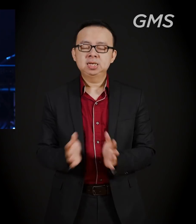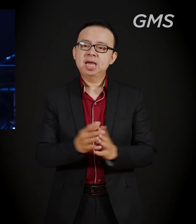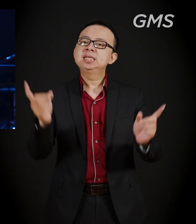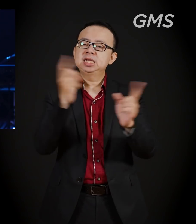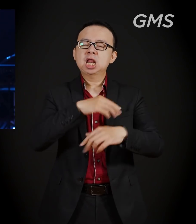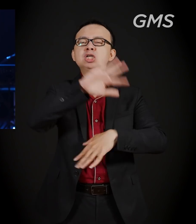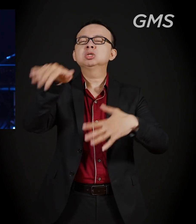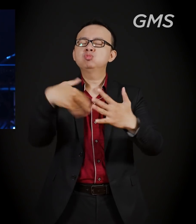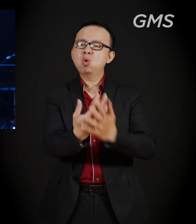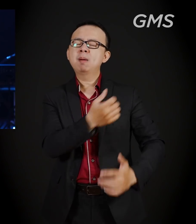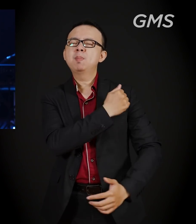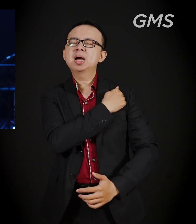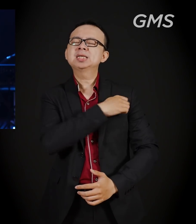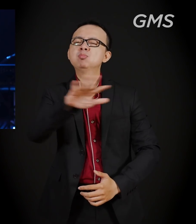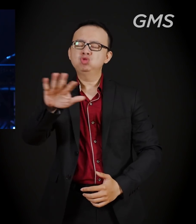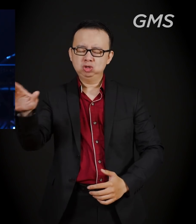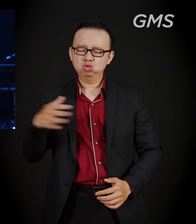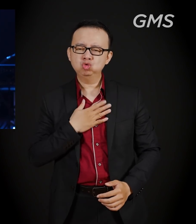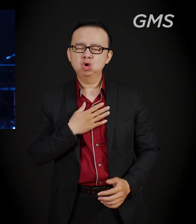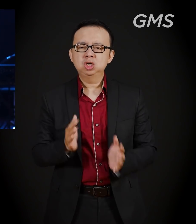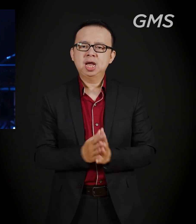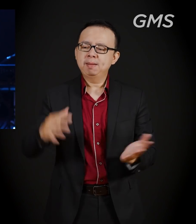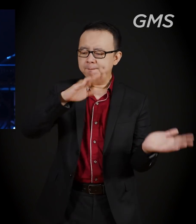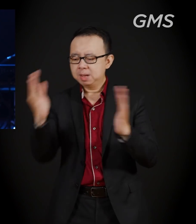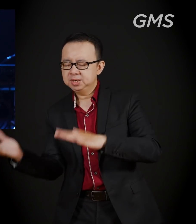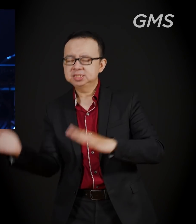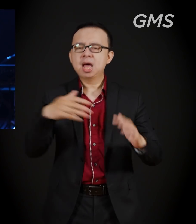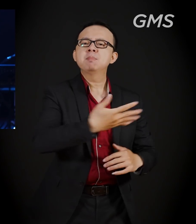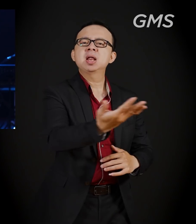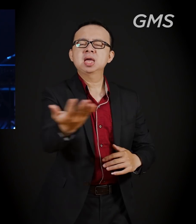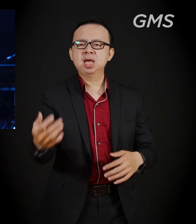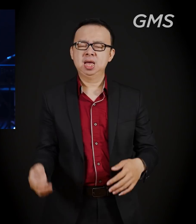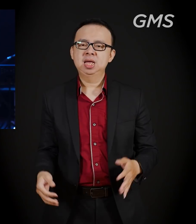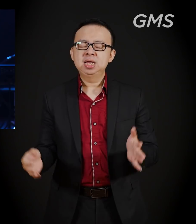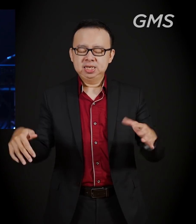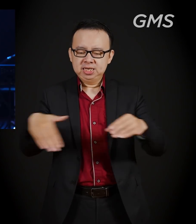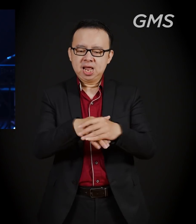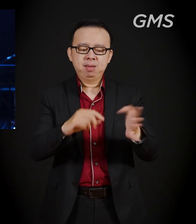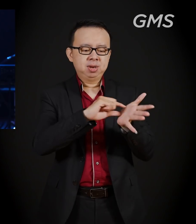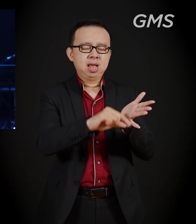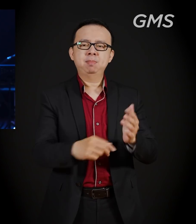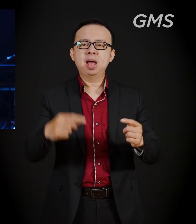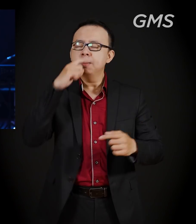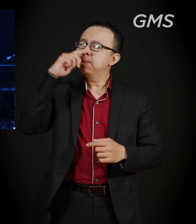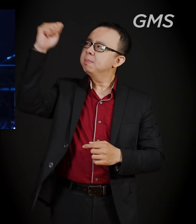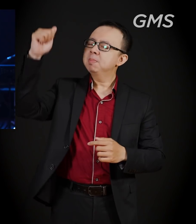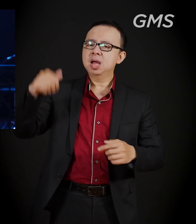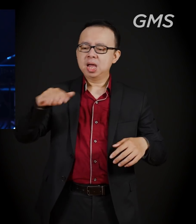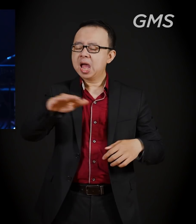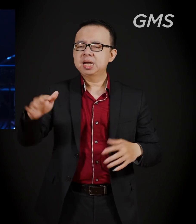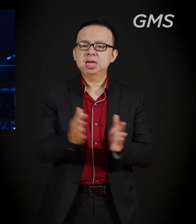Jadikanlah semua bangsa muridku dan baptiskanlah mereka dalam nama Bapa dan Anak dan Roh Kudus.